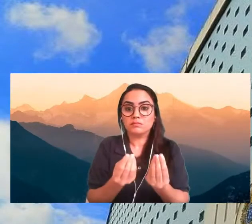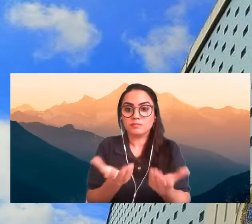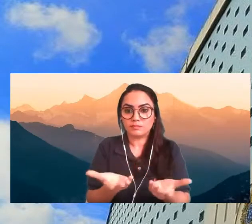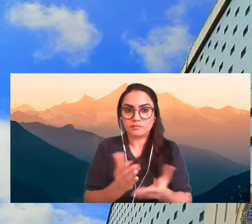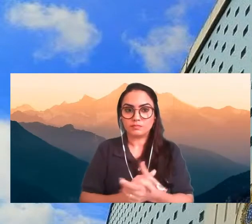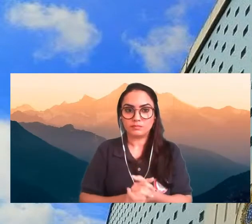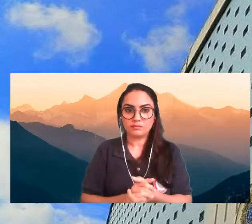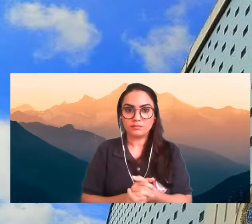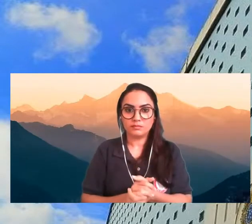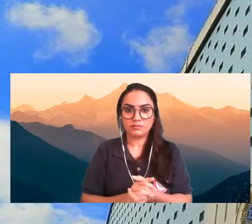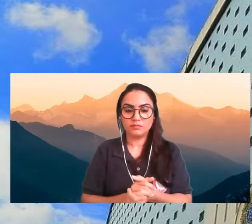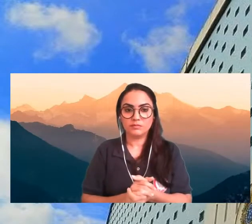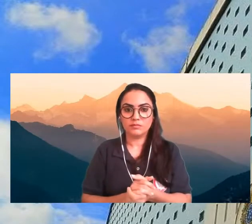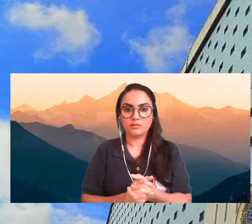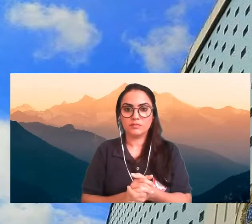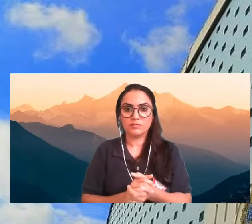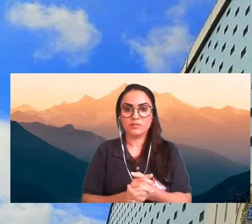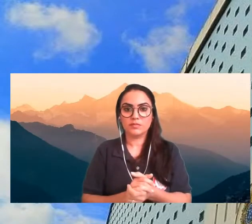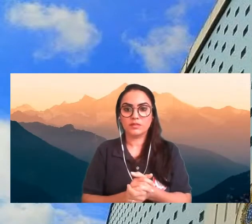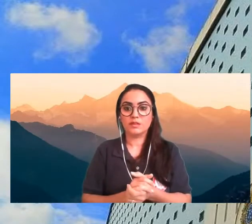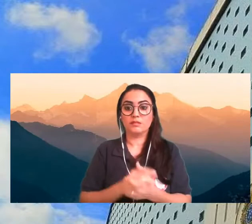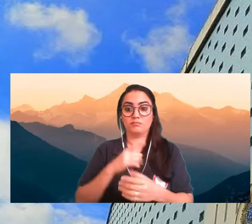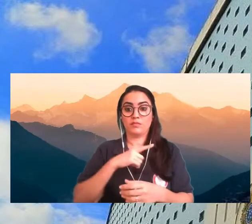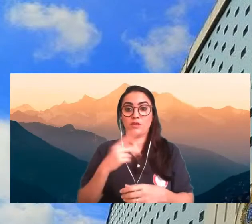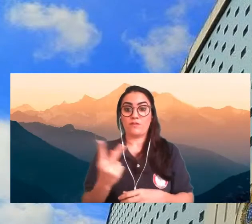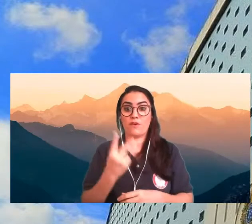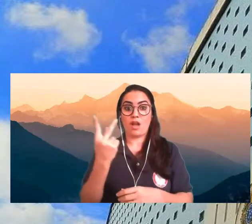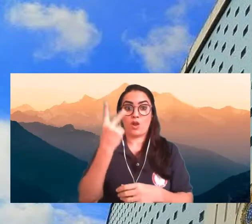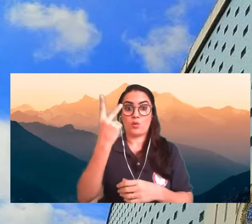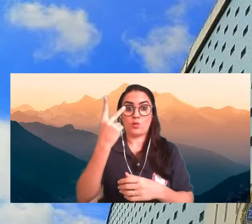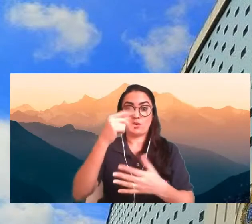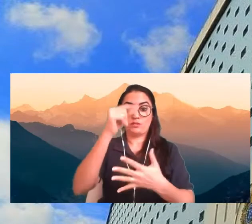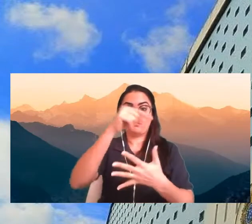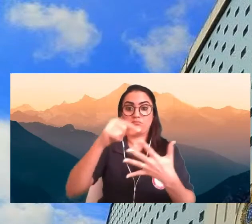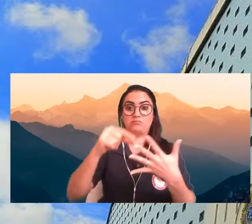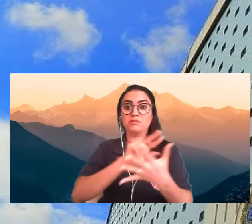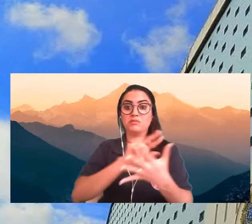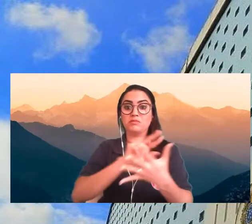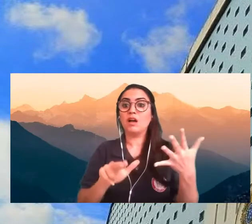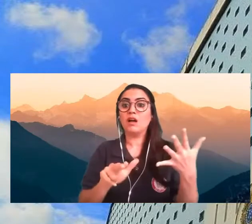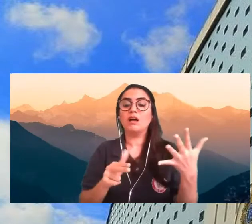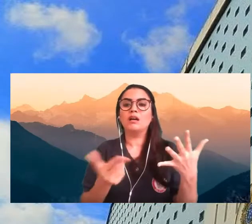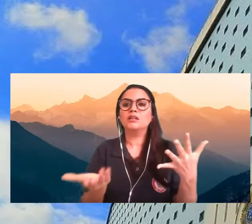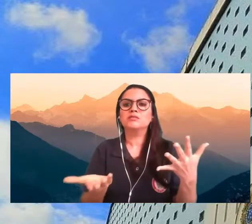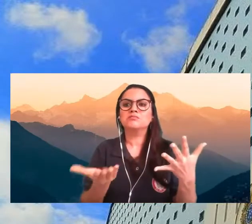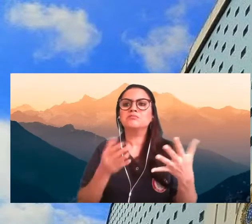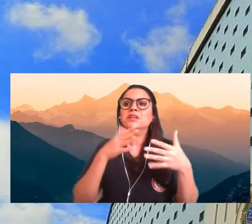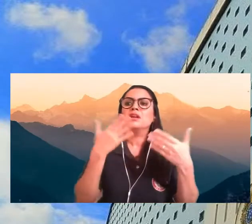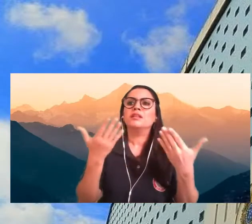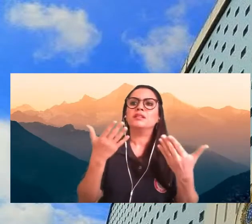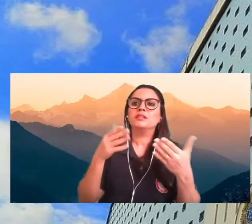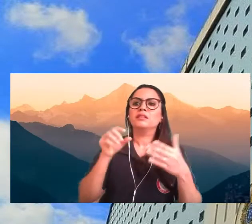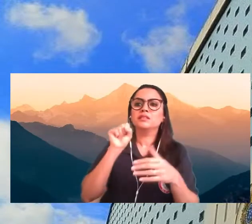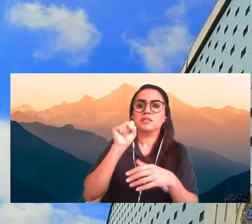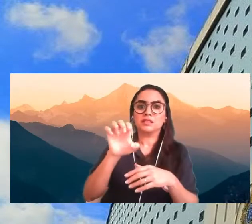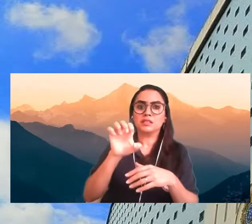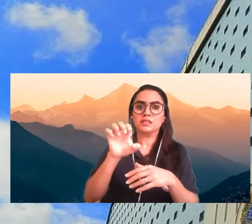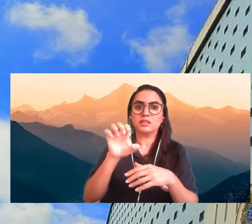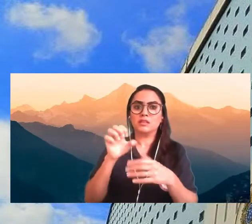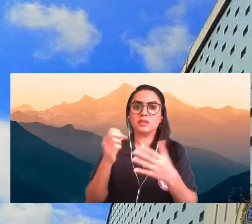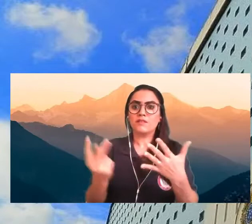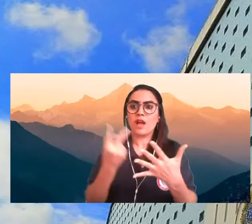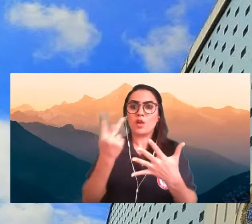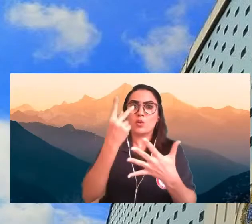Onde fica o desenvolvimento desses valores com a redução ou abandono da filosofia, da sociologia, da